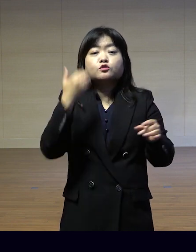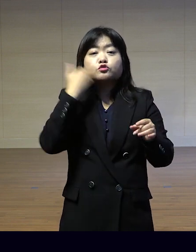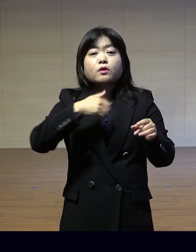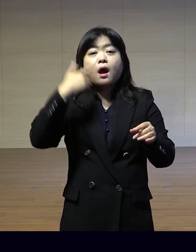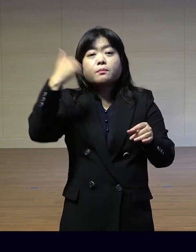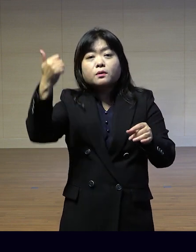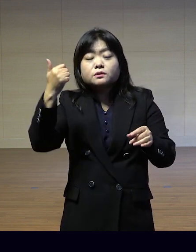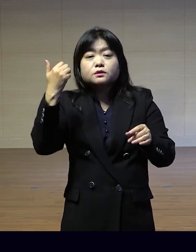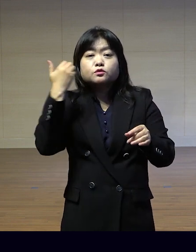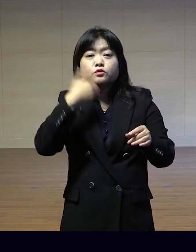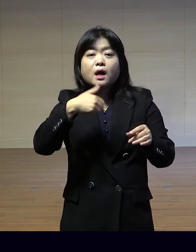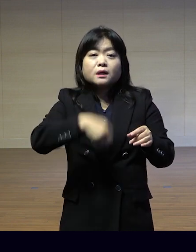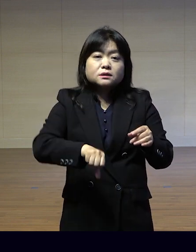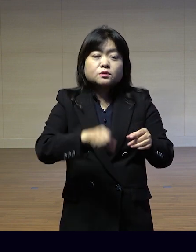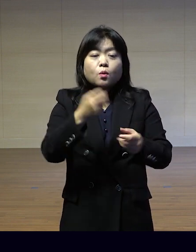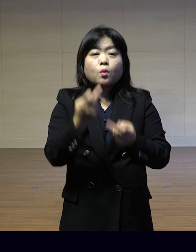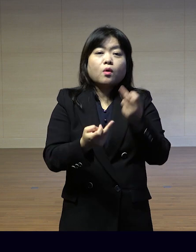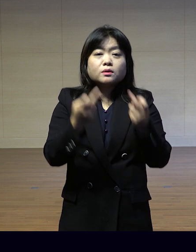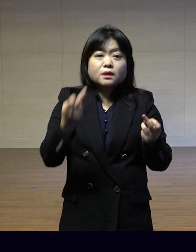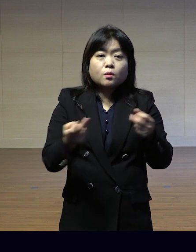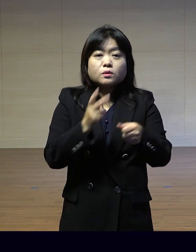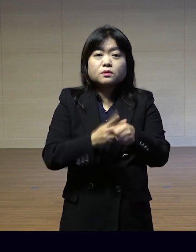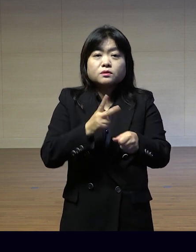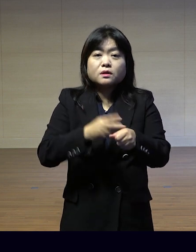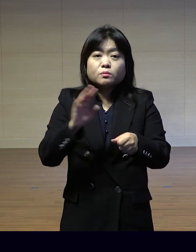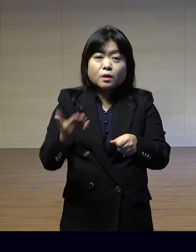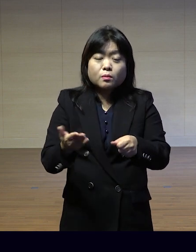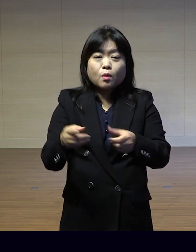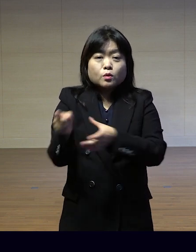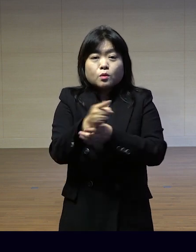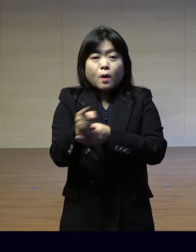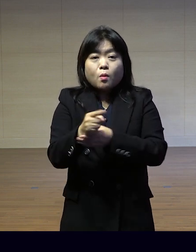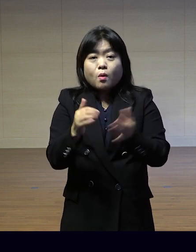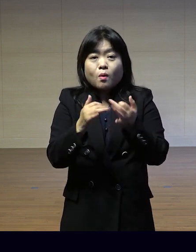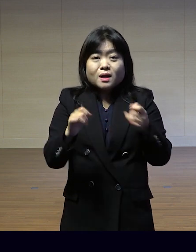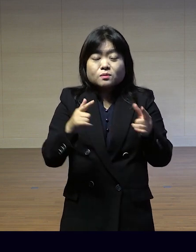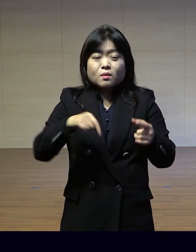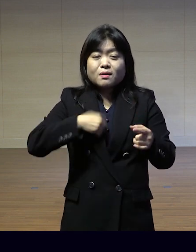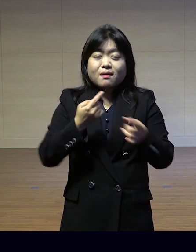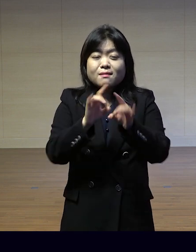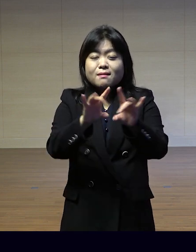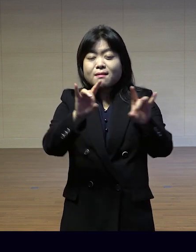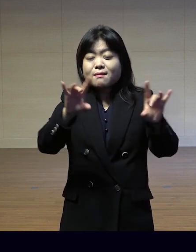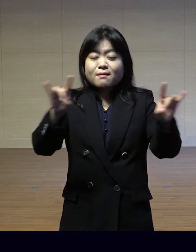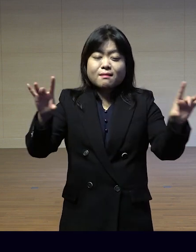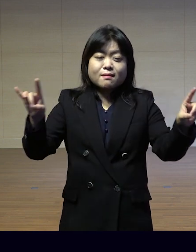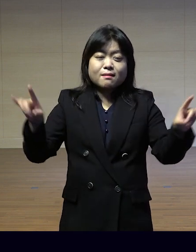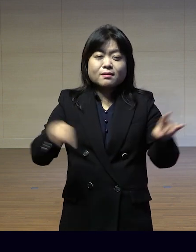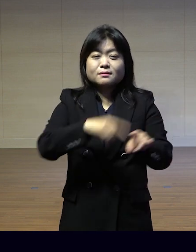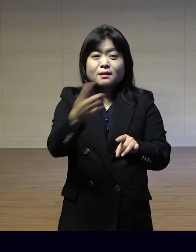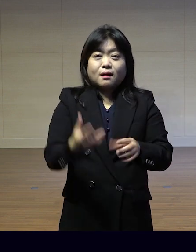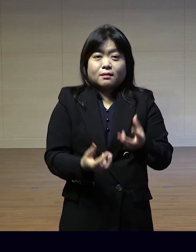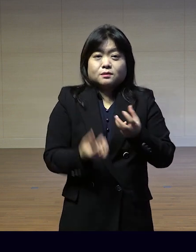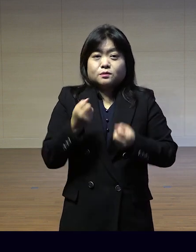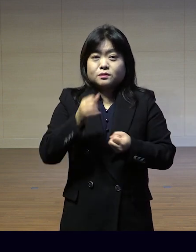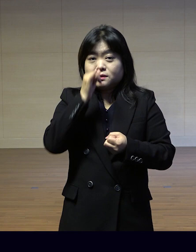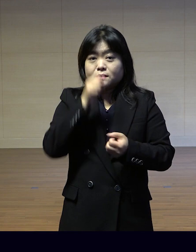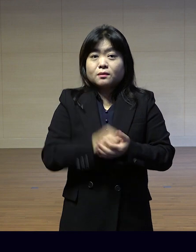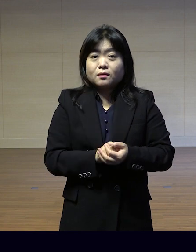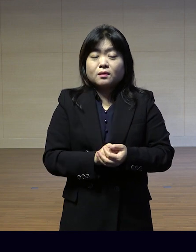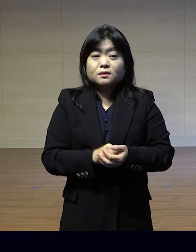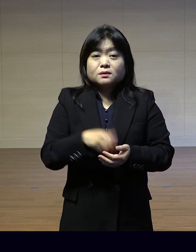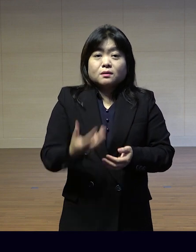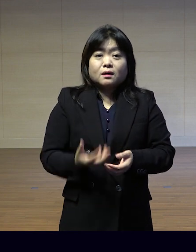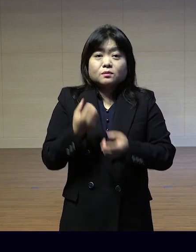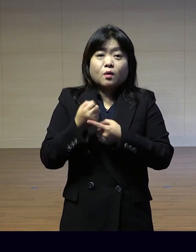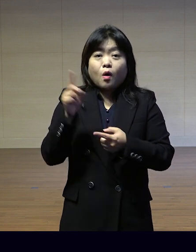아버지고 아들이고 형제고 선생님이고 소방관이고 등등의 규정이 또는 성질이 있을 것입니다. 근데 그